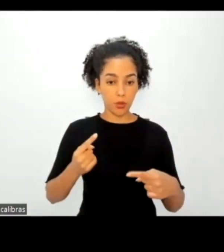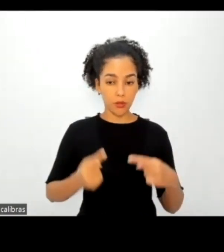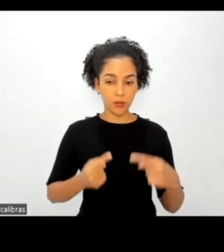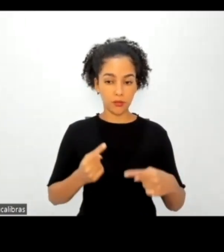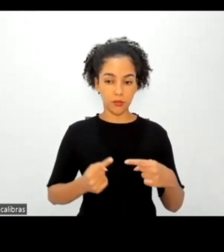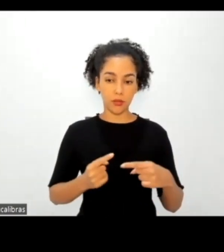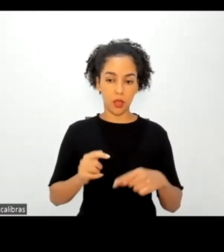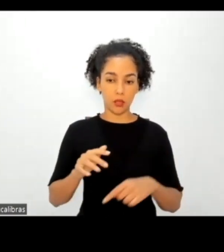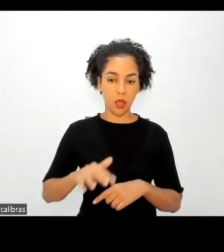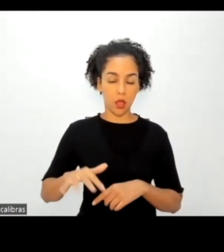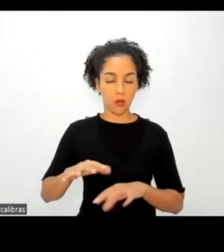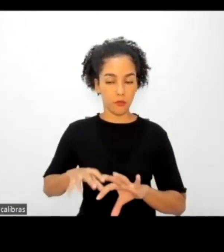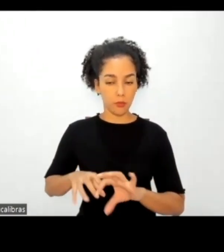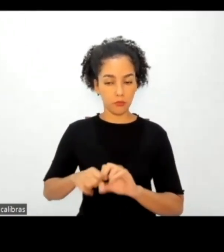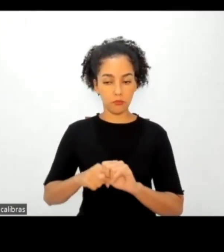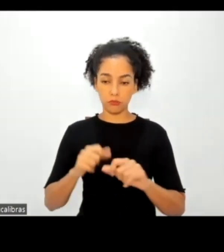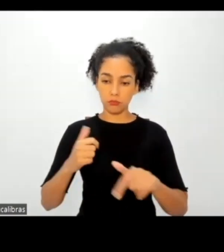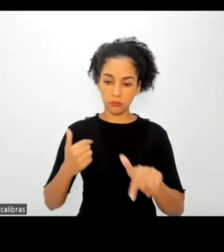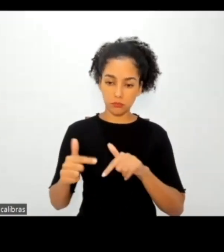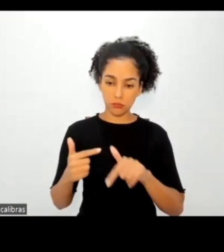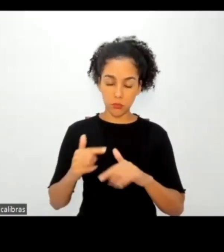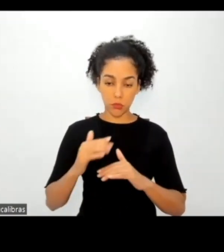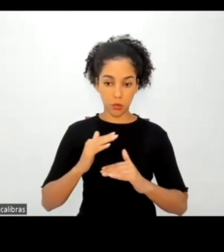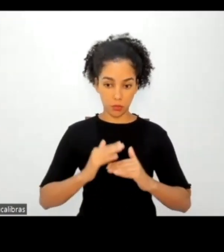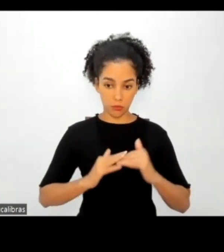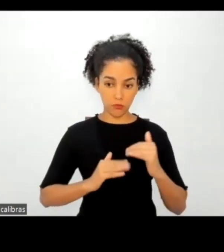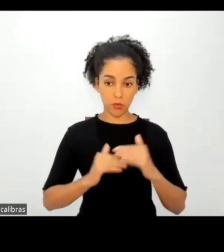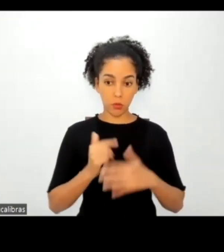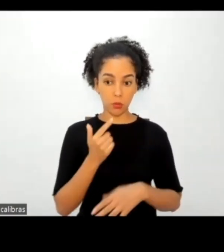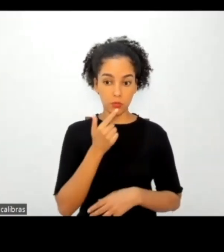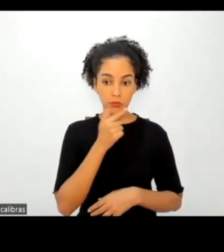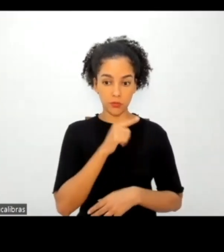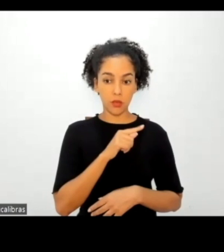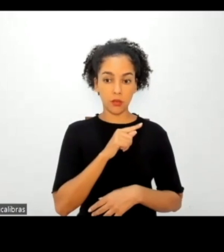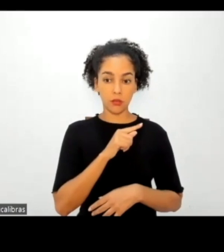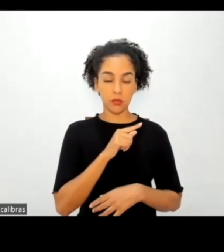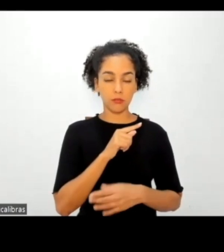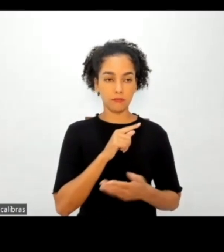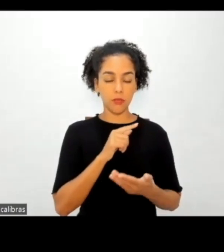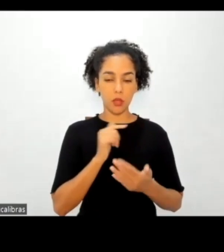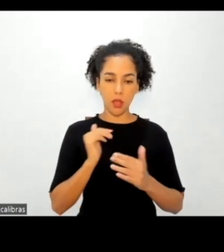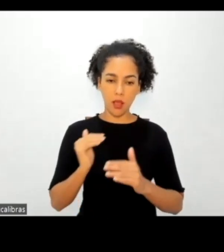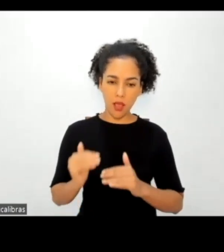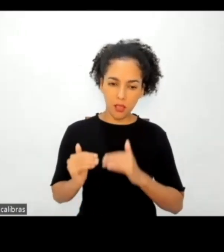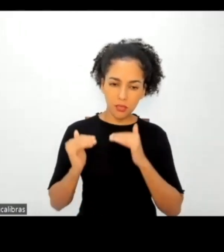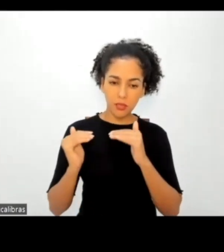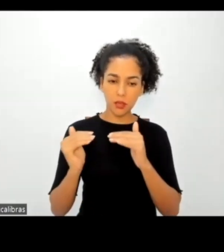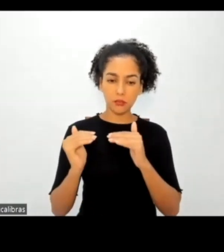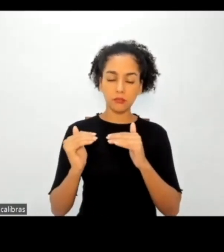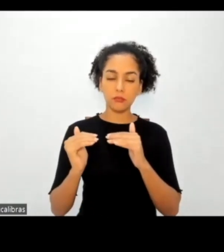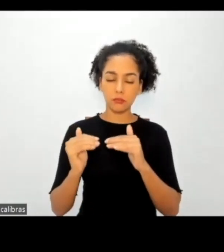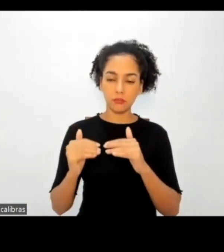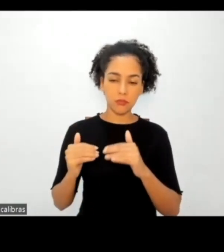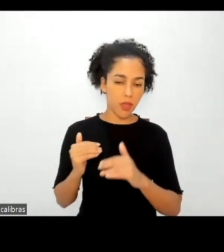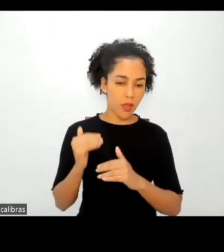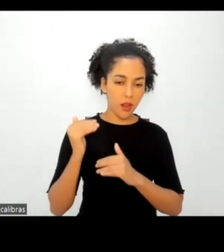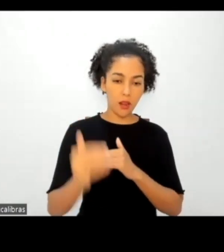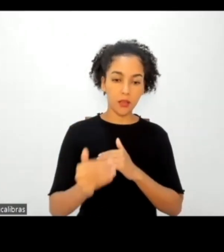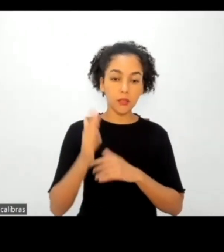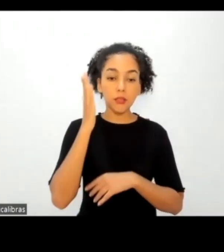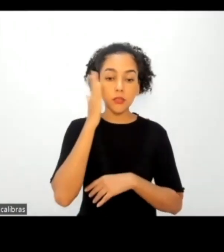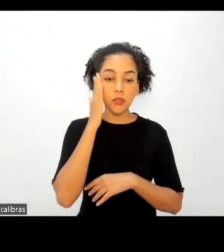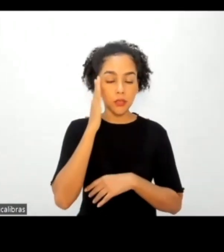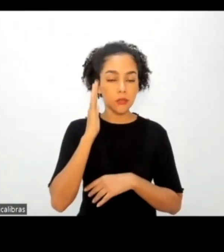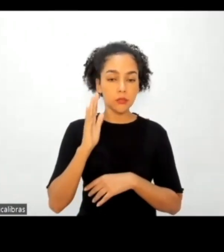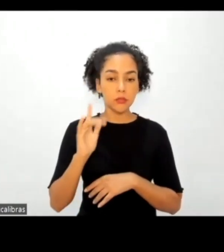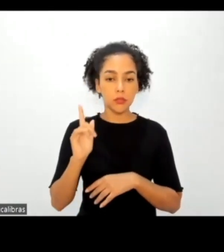né, da formação e do trabalho, a profissão vem conseguindo superar isso, entendendo que essa é uma,